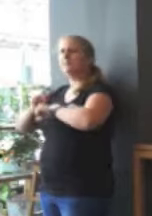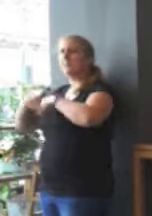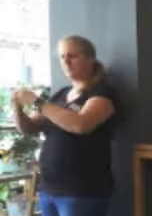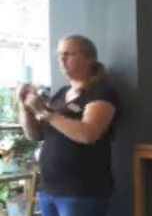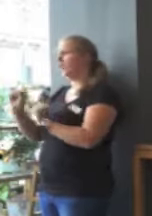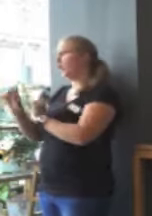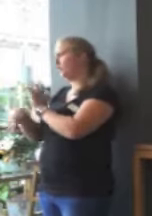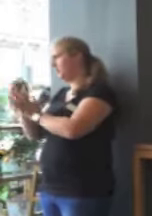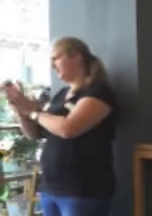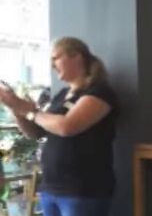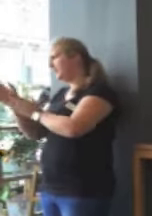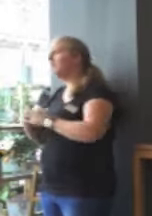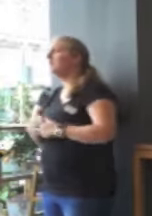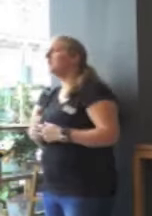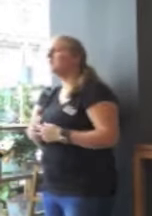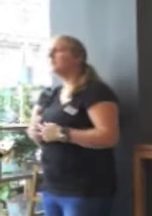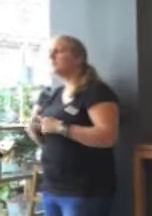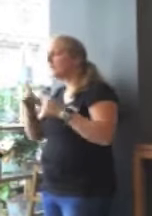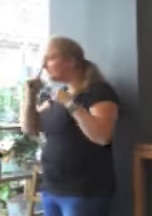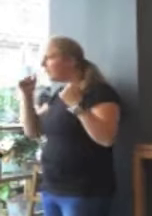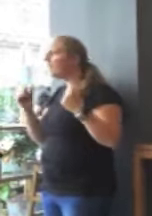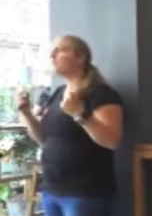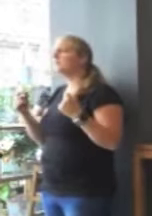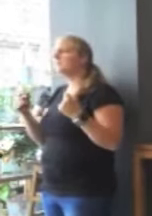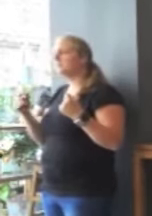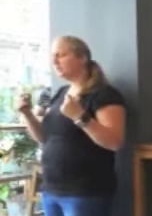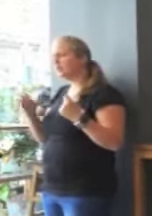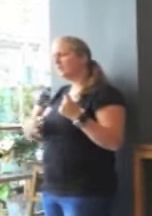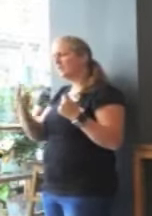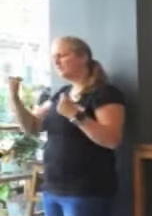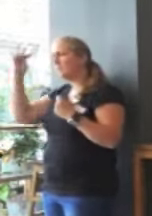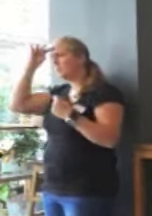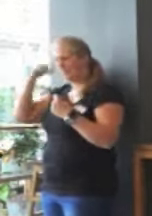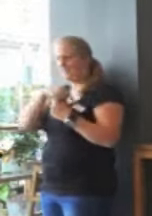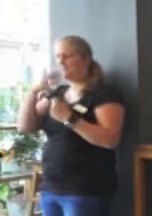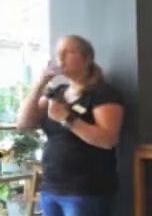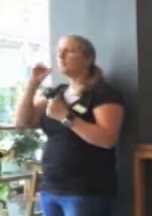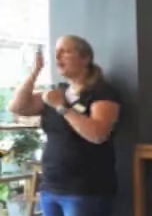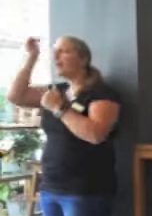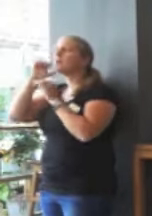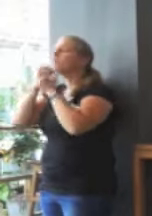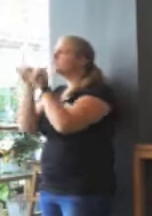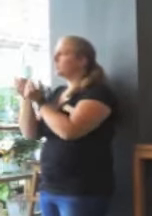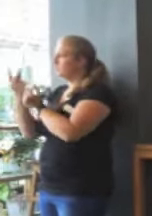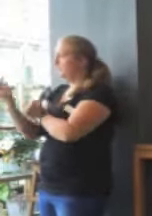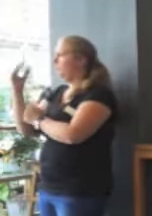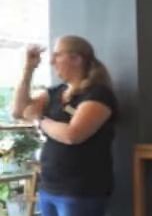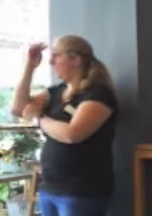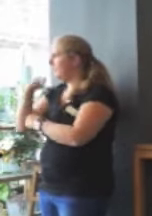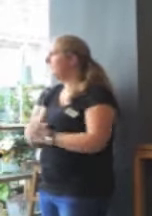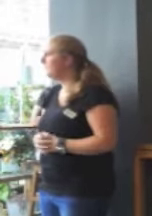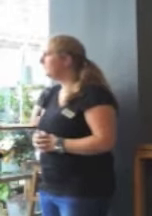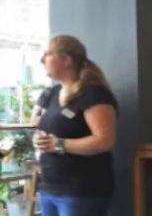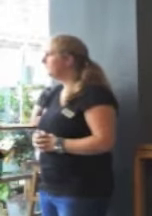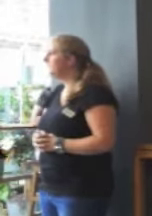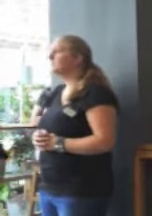strax återkomma till det. Jag tycker dock att vi har två problem när vi pratar äldreomsorg. Och därmed